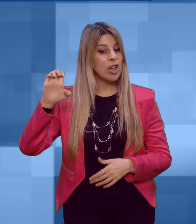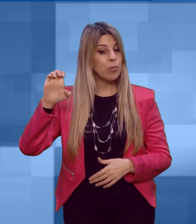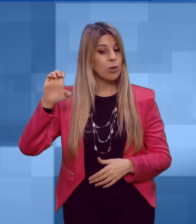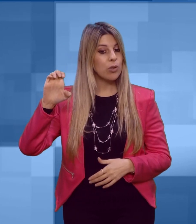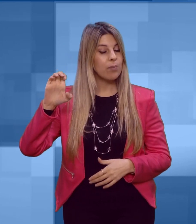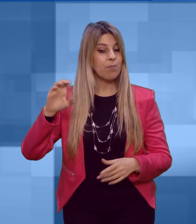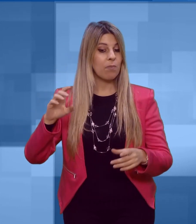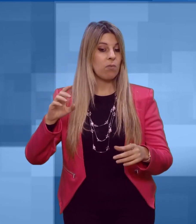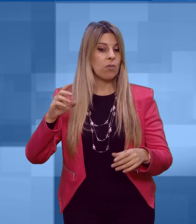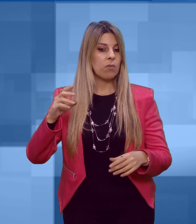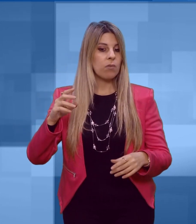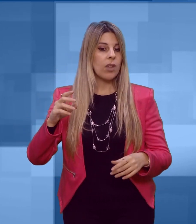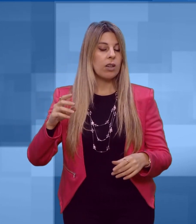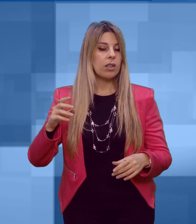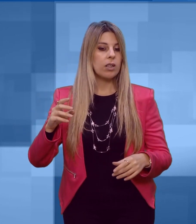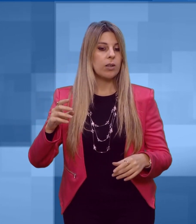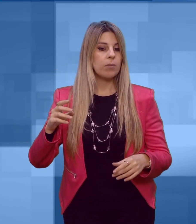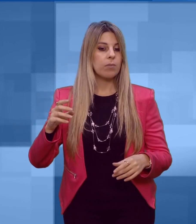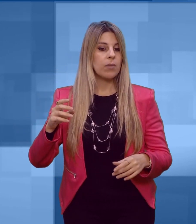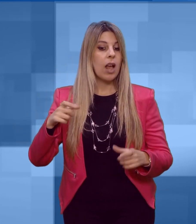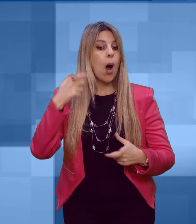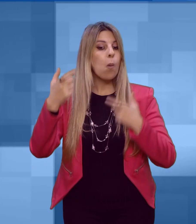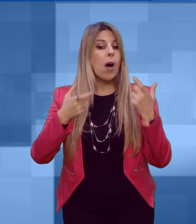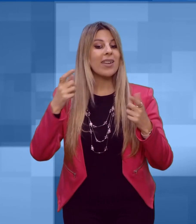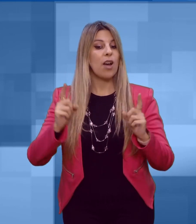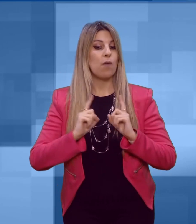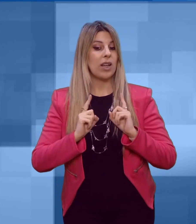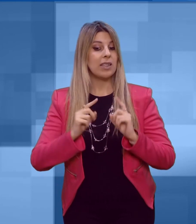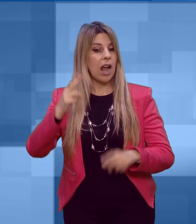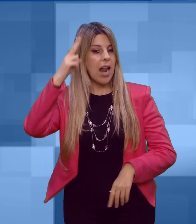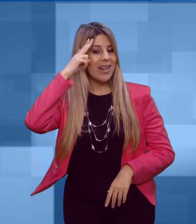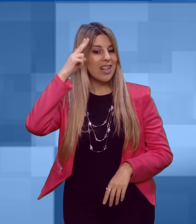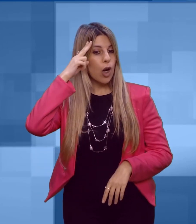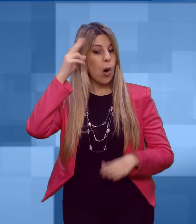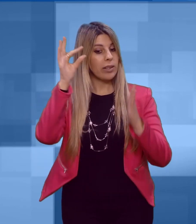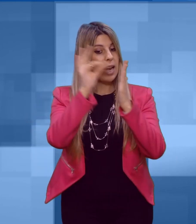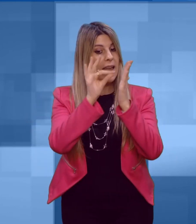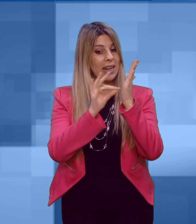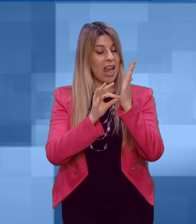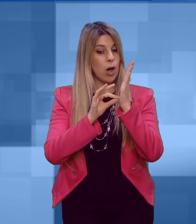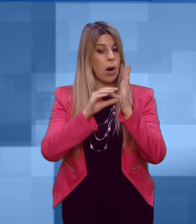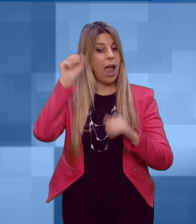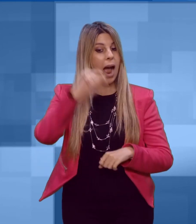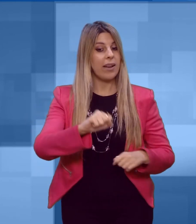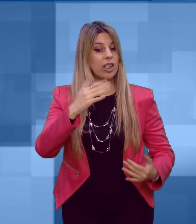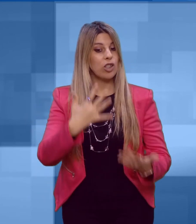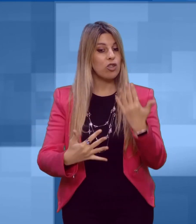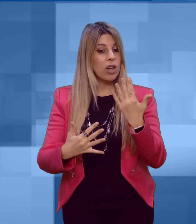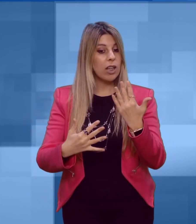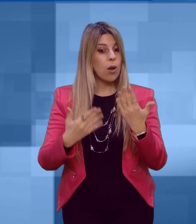rischio. Il Corpo Forestale è sempre impegnato in prima linea, con un grande impiego di risorse umane e strumentali,